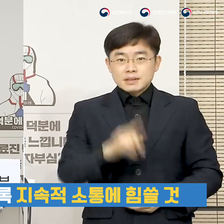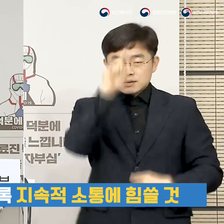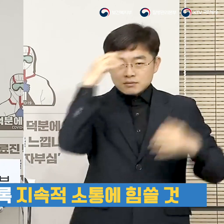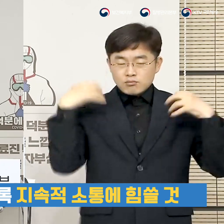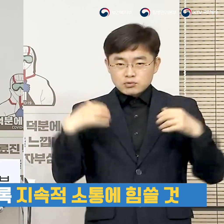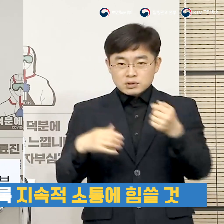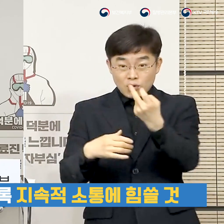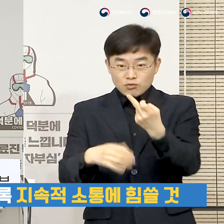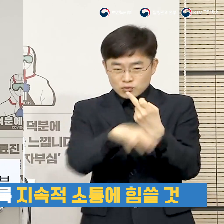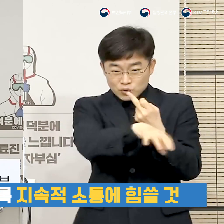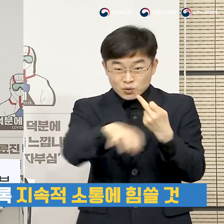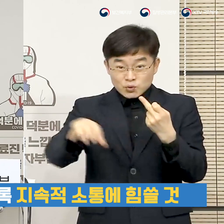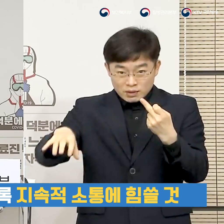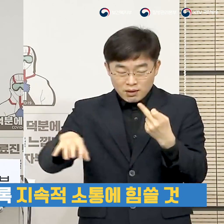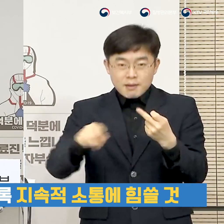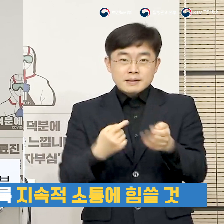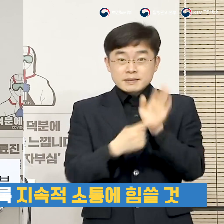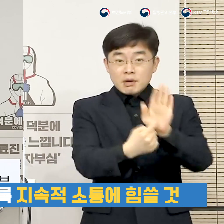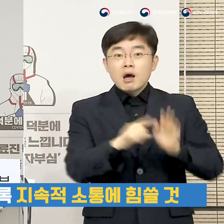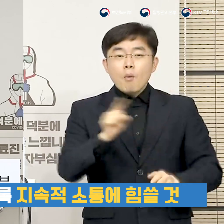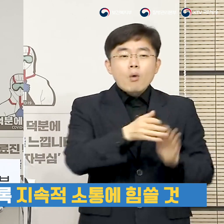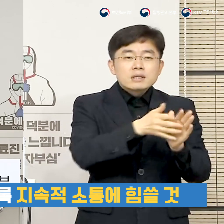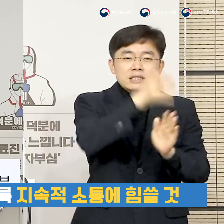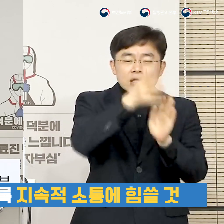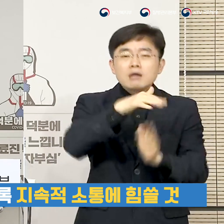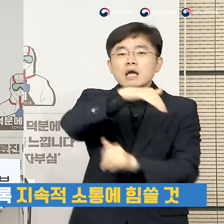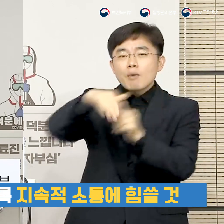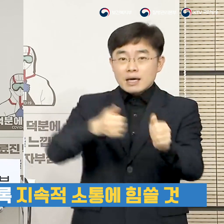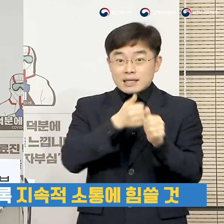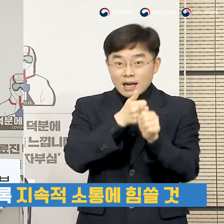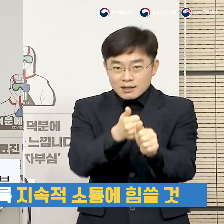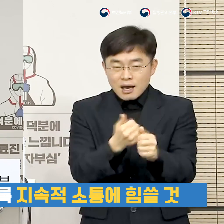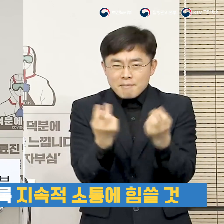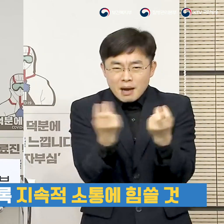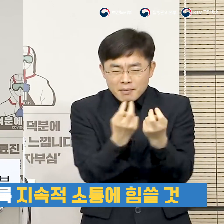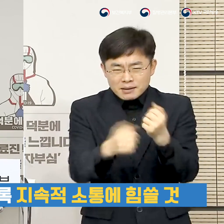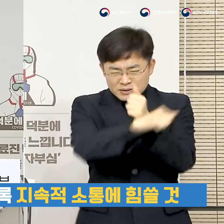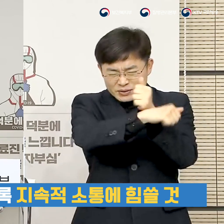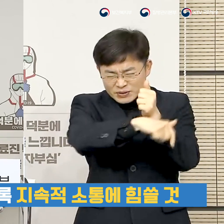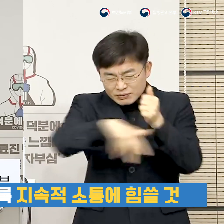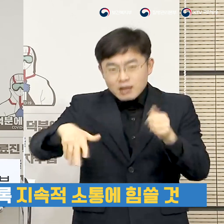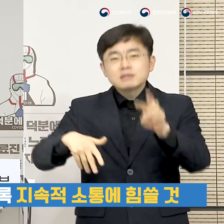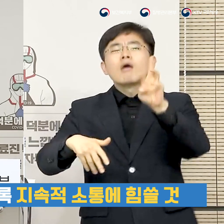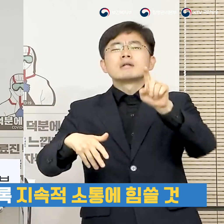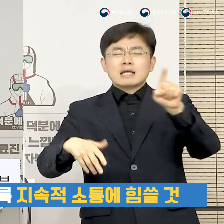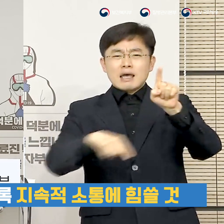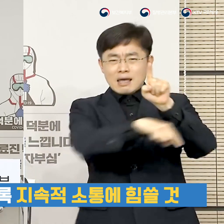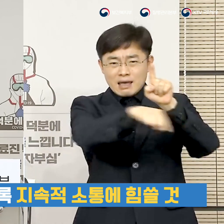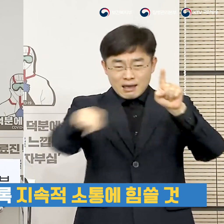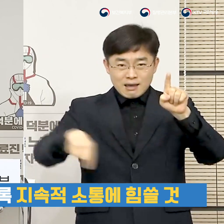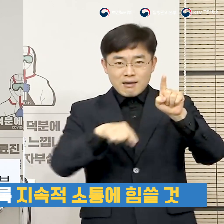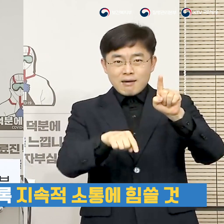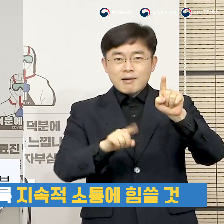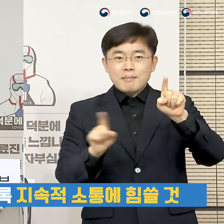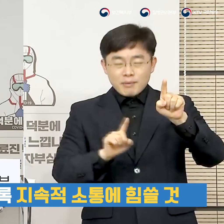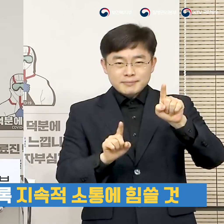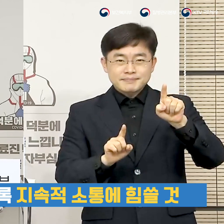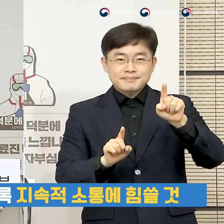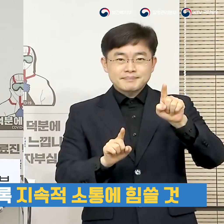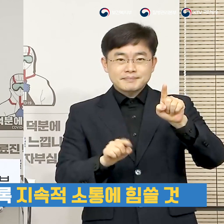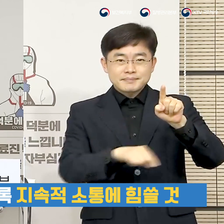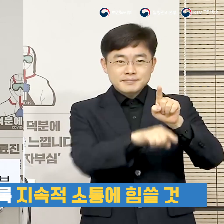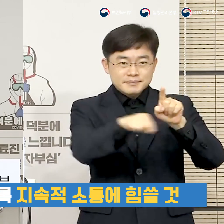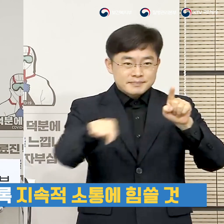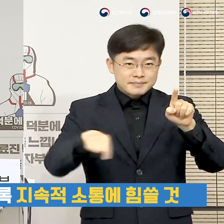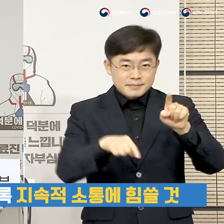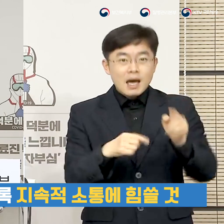부처에서 발표한 시설, 상황별 31개 세부 지침에 대해서도 각 부처가 소관시설에